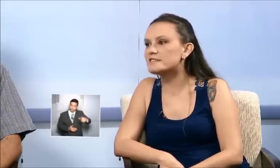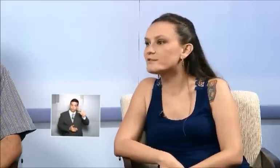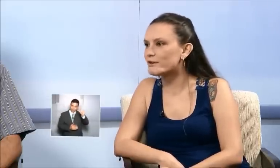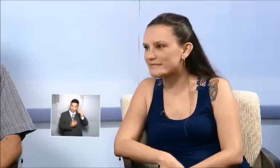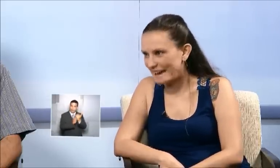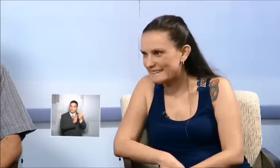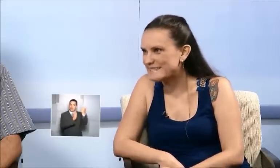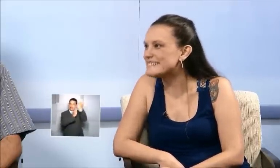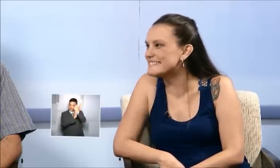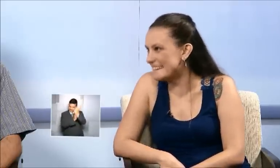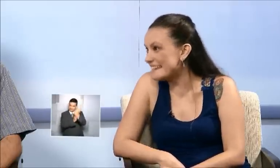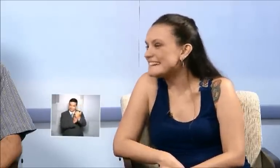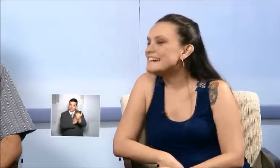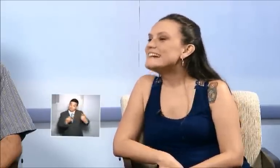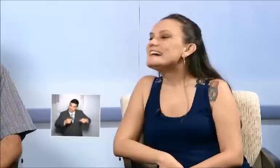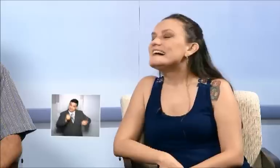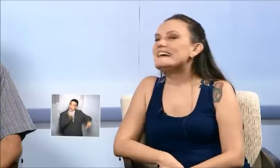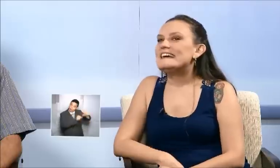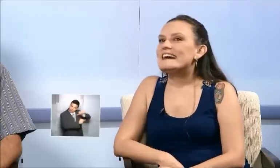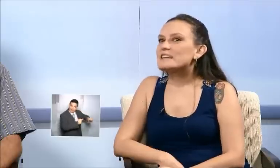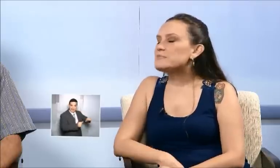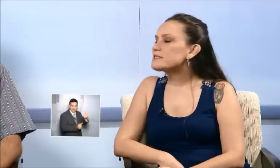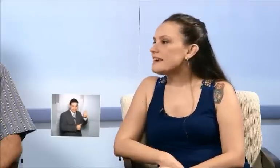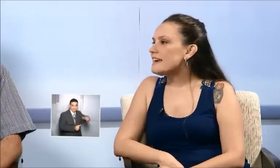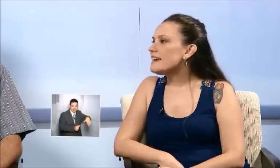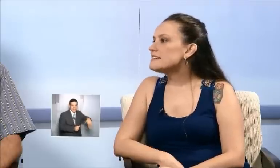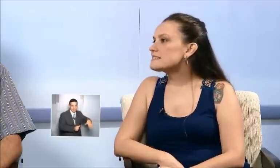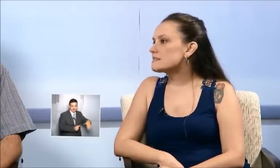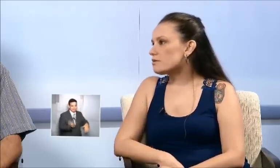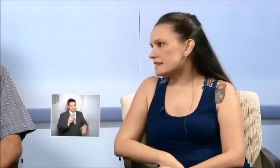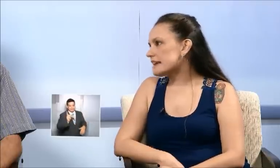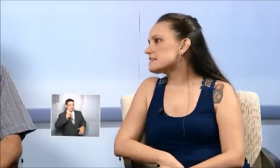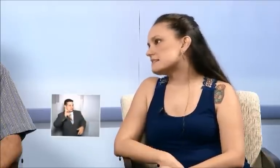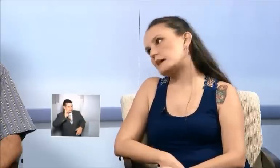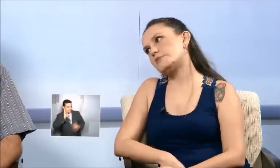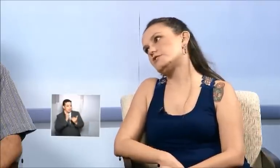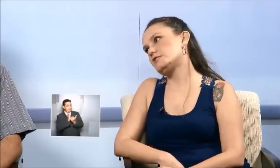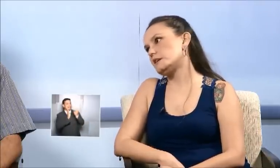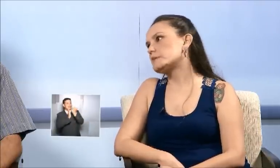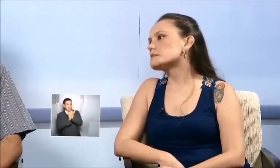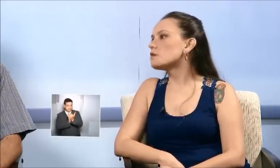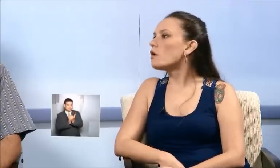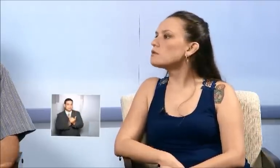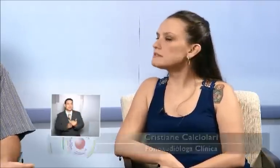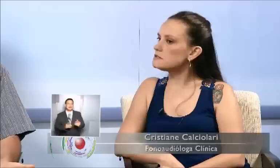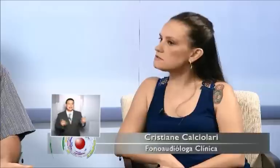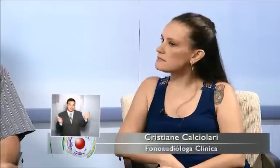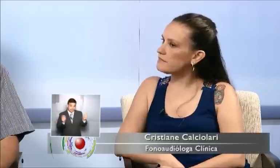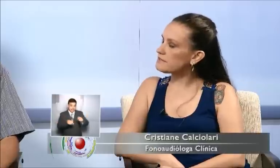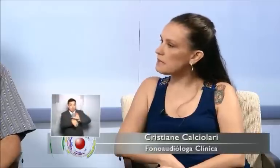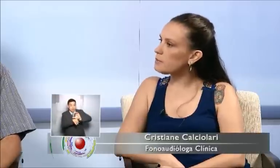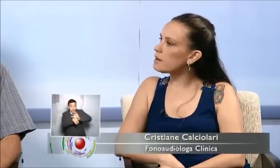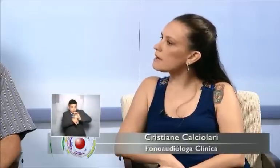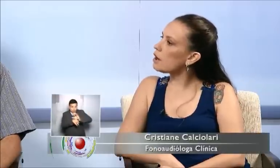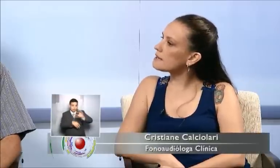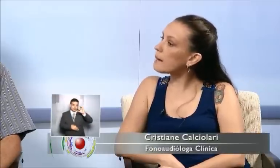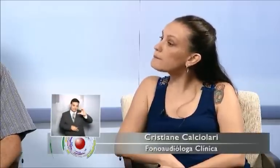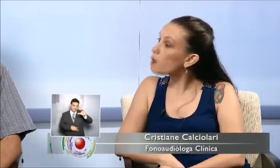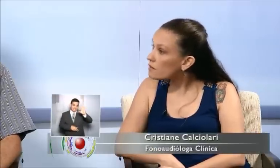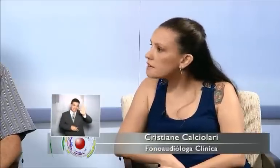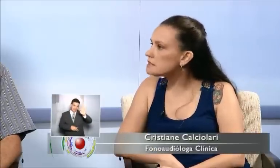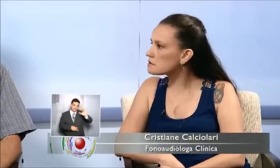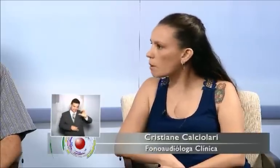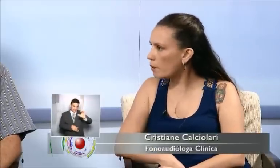o que devia ser o contrário, né? Até porque eles conseguem ter intérprete de Libras no cursinho do CFC, porém na hora